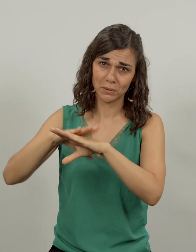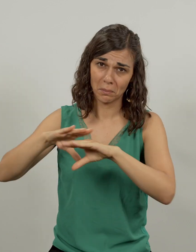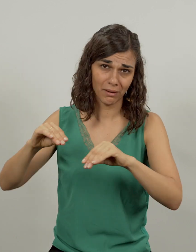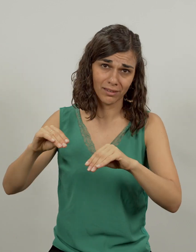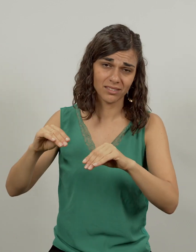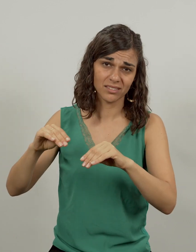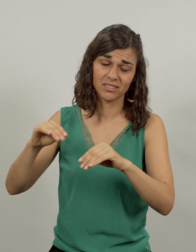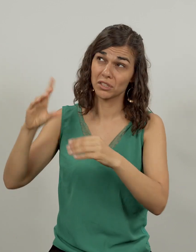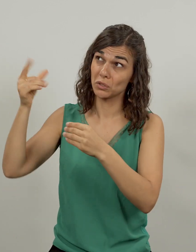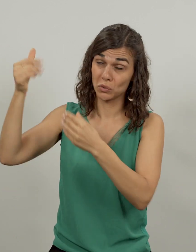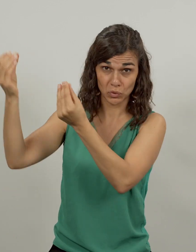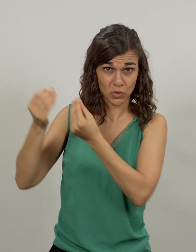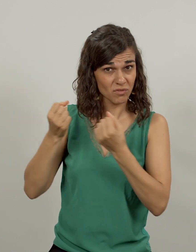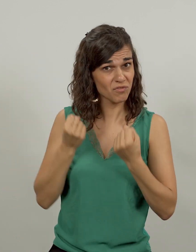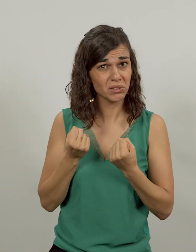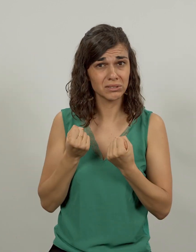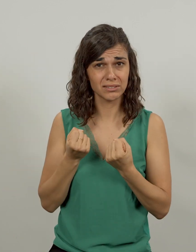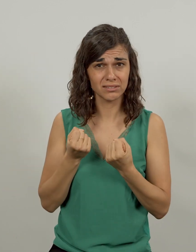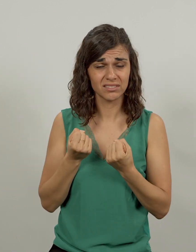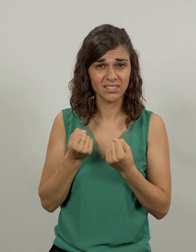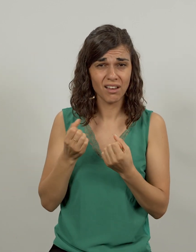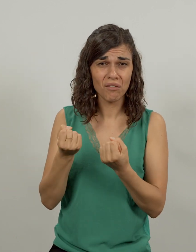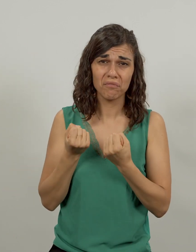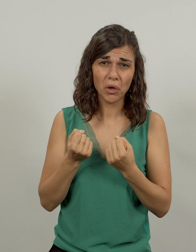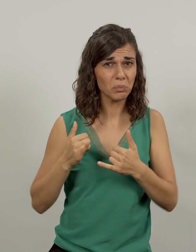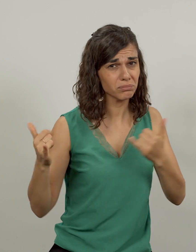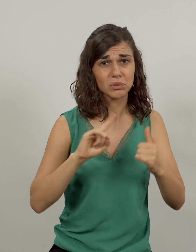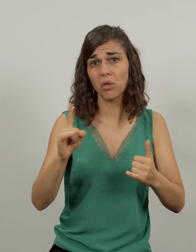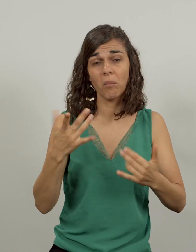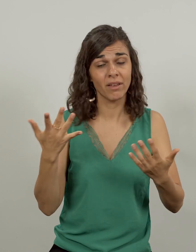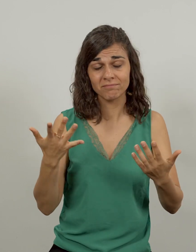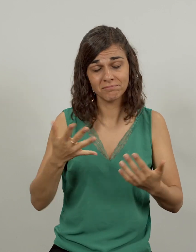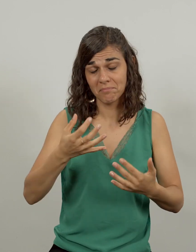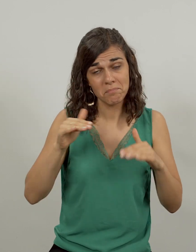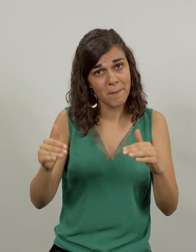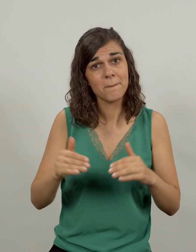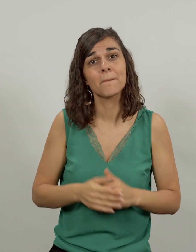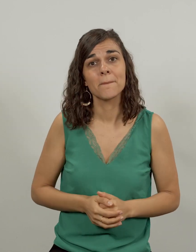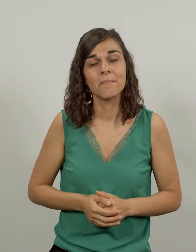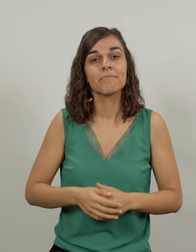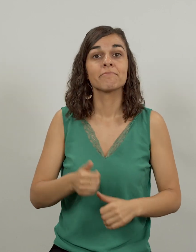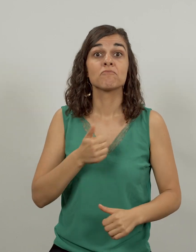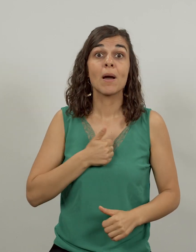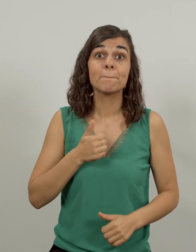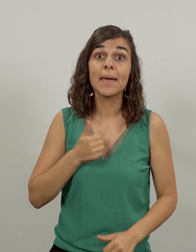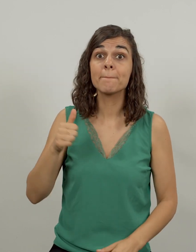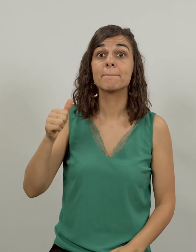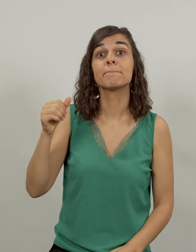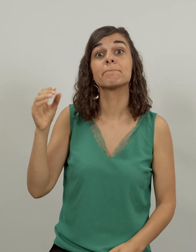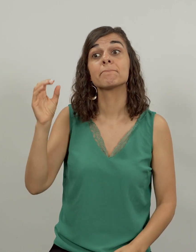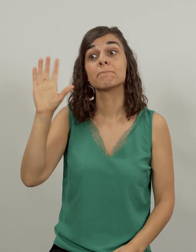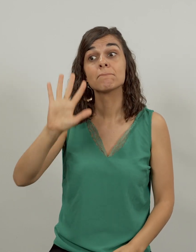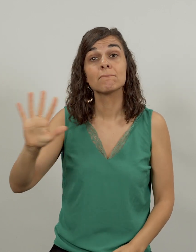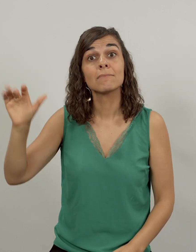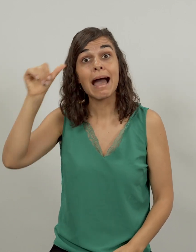de Jésus et je suis parti avec la force, le peu de force que j'avais. Je ne connaissais pas l'Asie, je